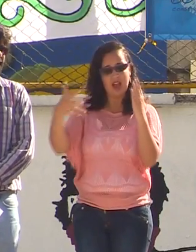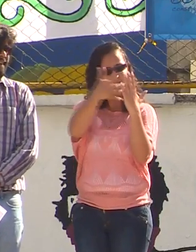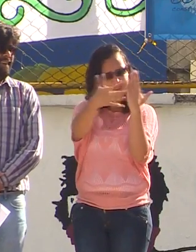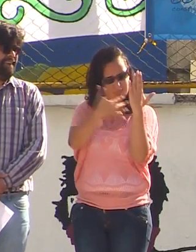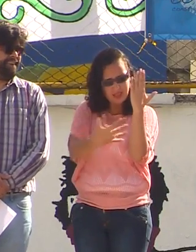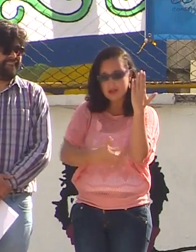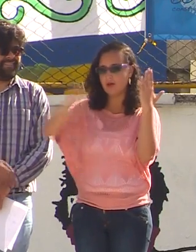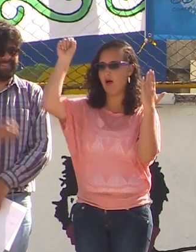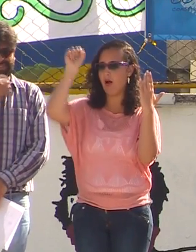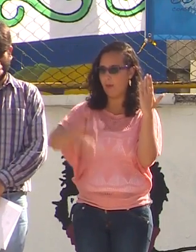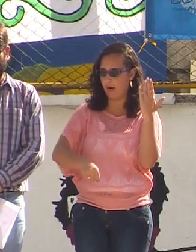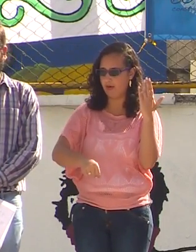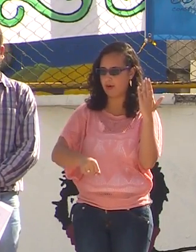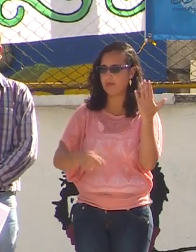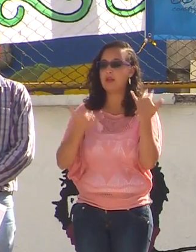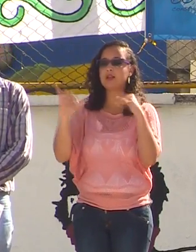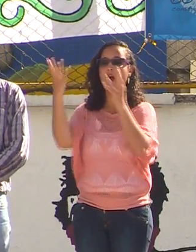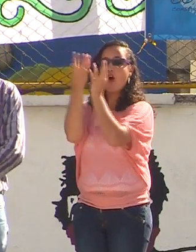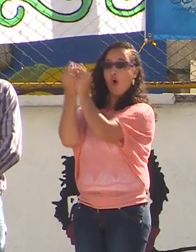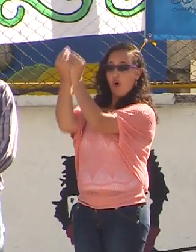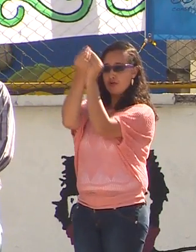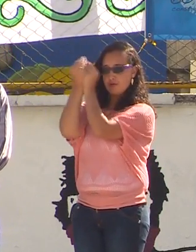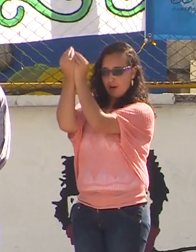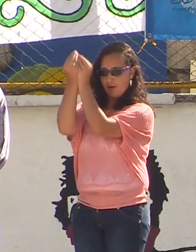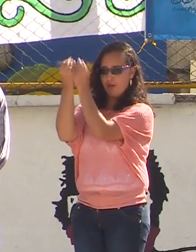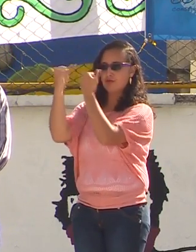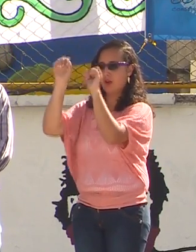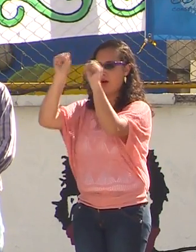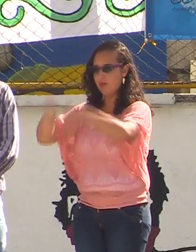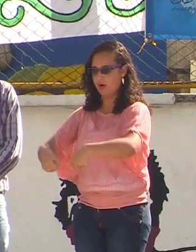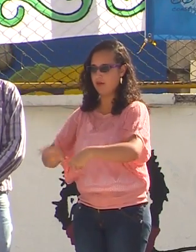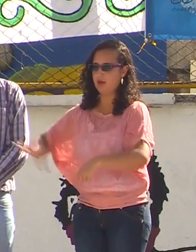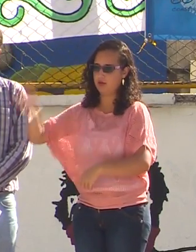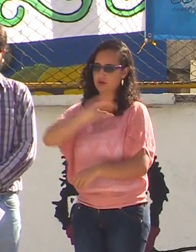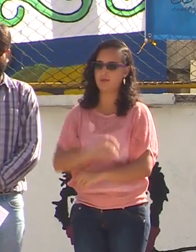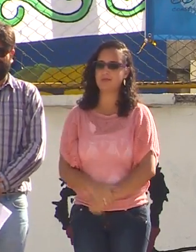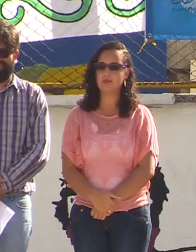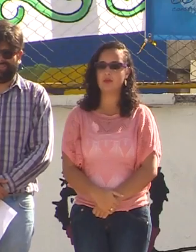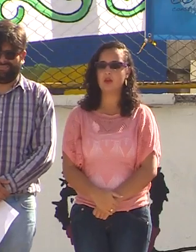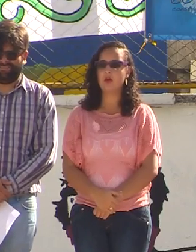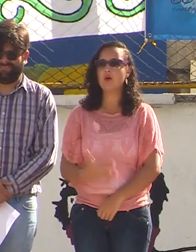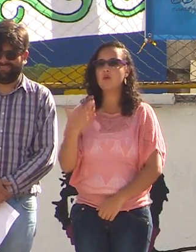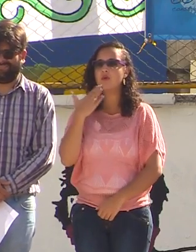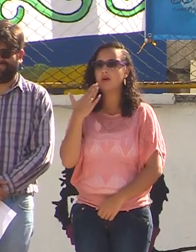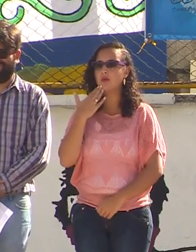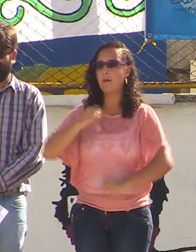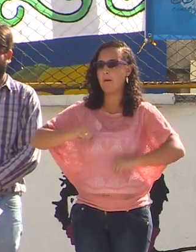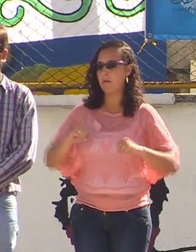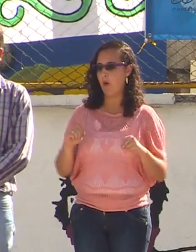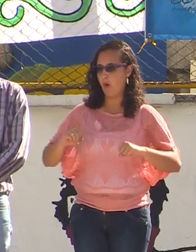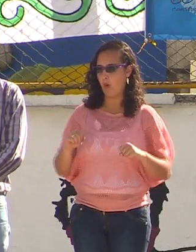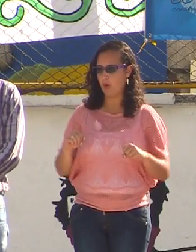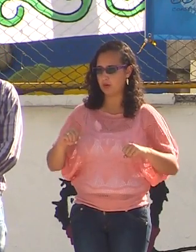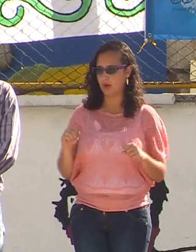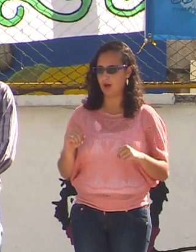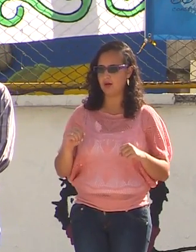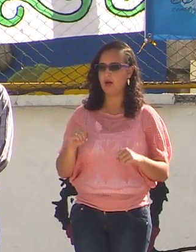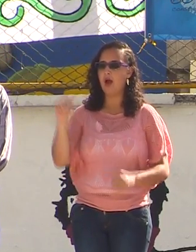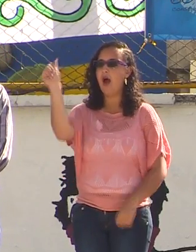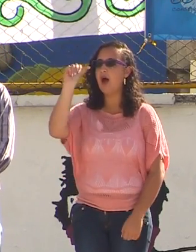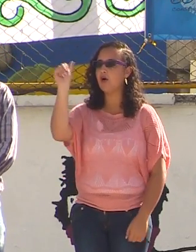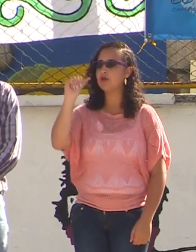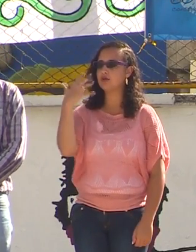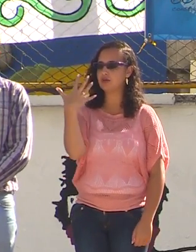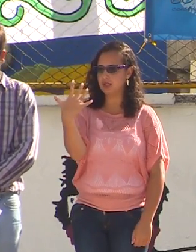del Consejo y por unanimidad, dado en Bogotá a los 5 días del mes de agosto